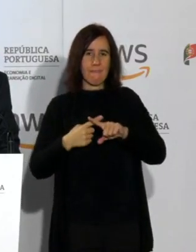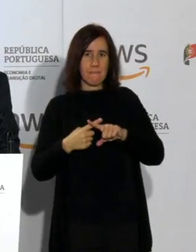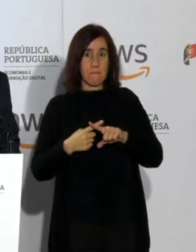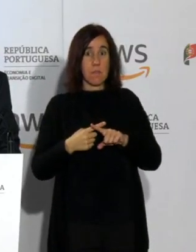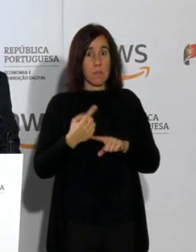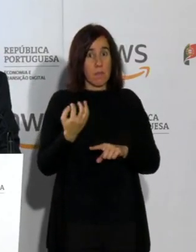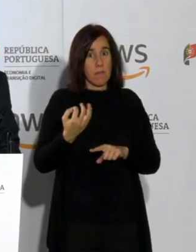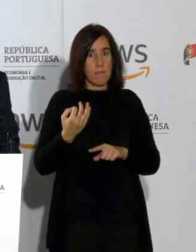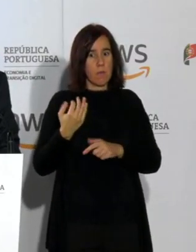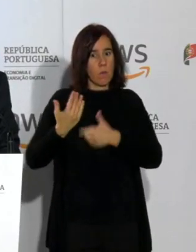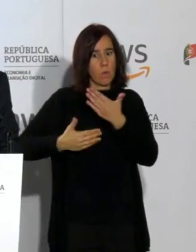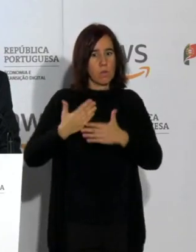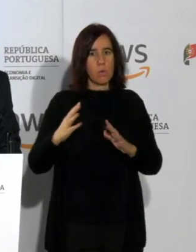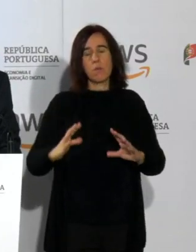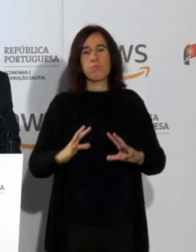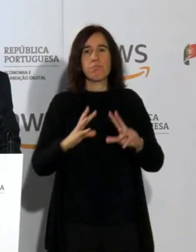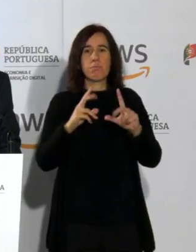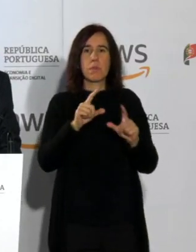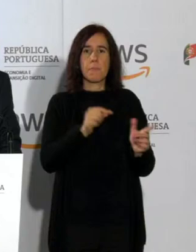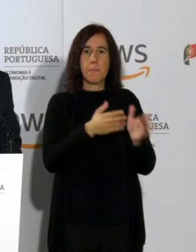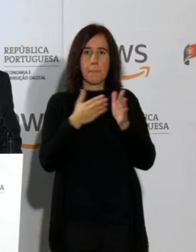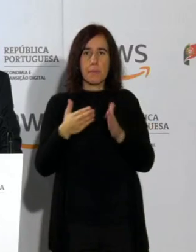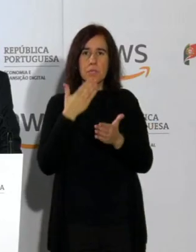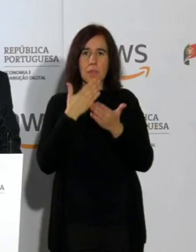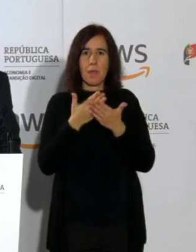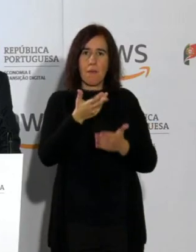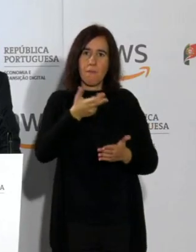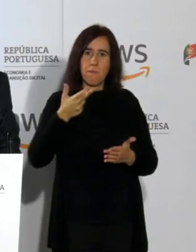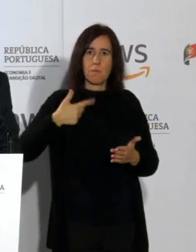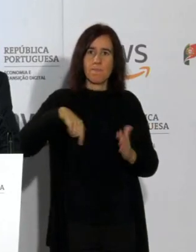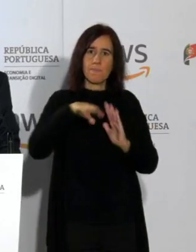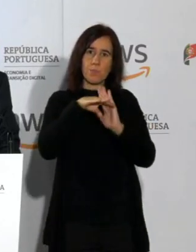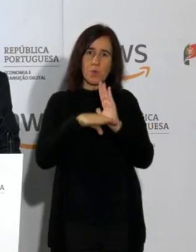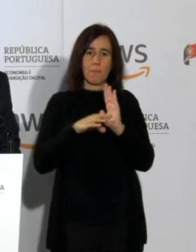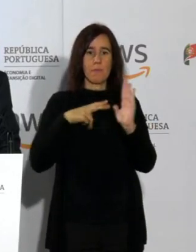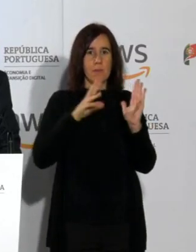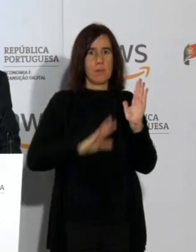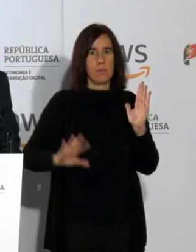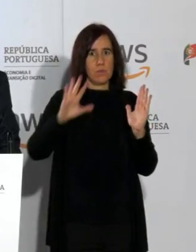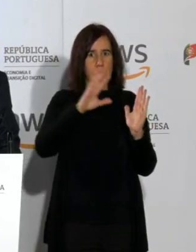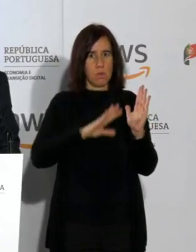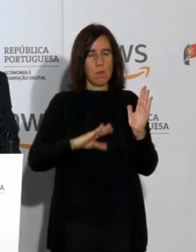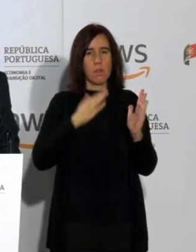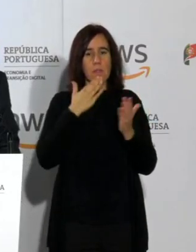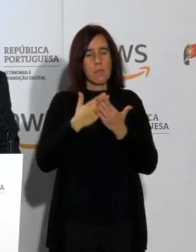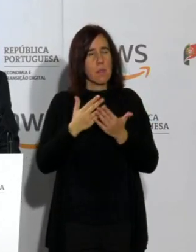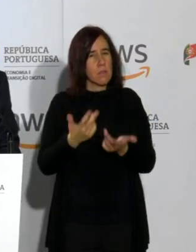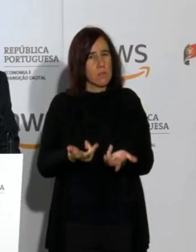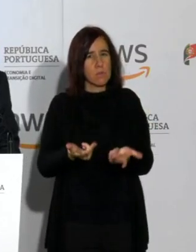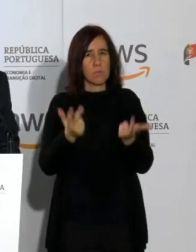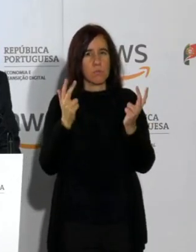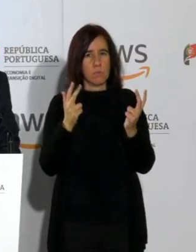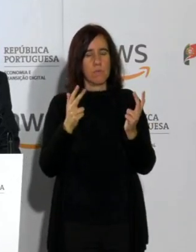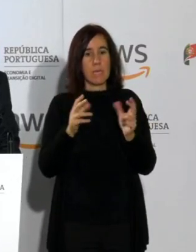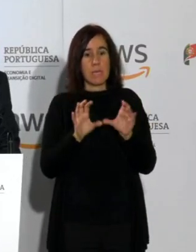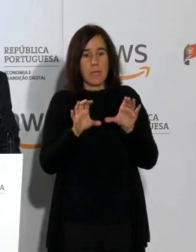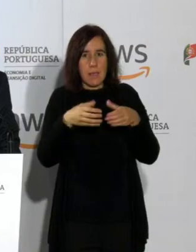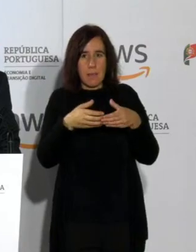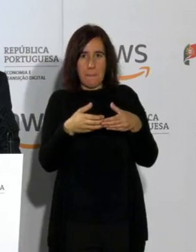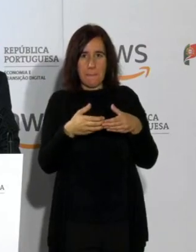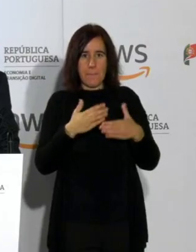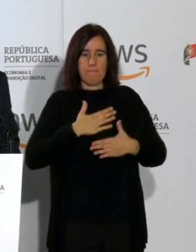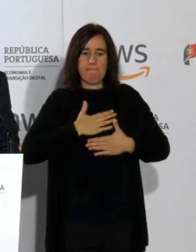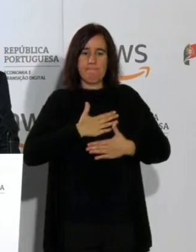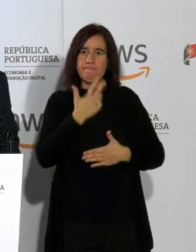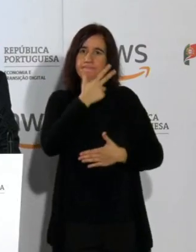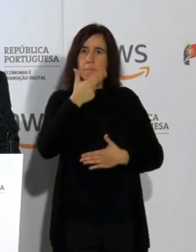só em continuar a desenvolver, mas acelerar os nossos programas a nível nacional, disponibilizando uma equipa totalmente